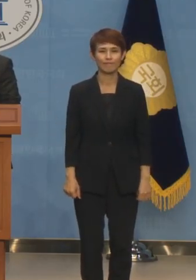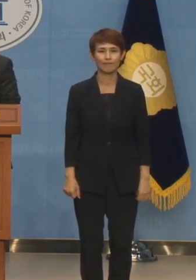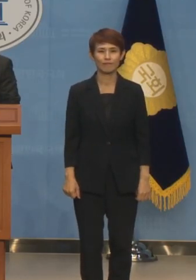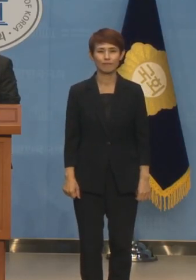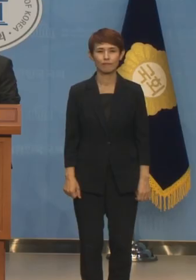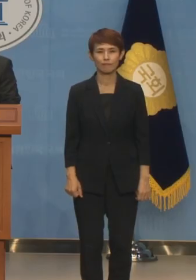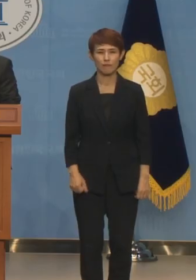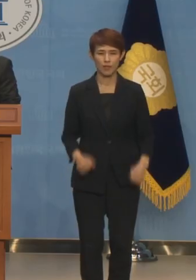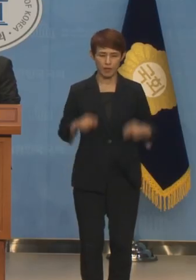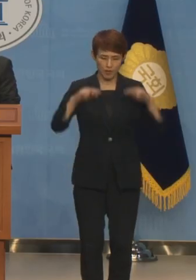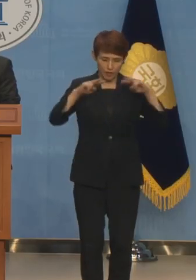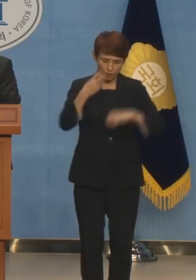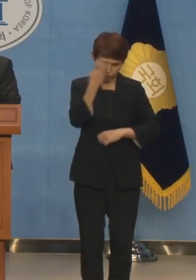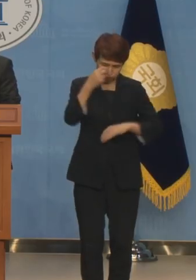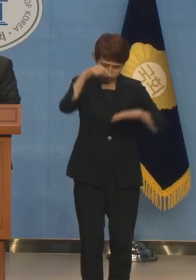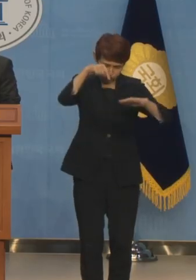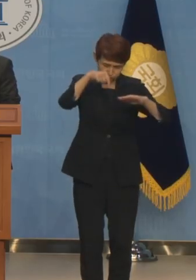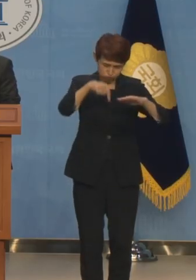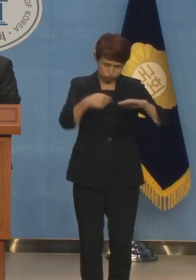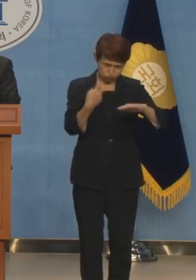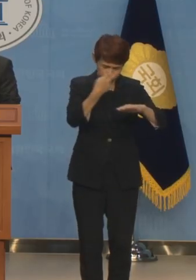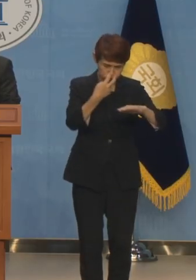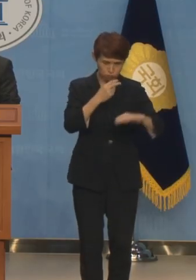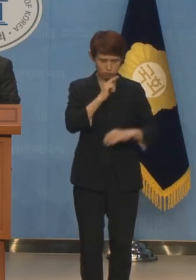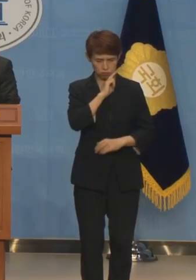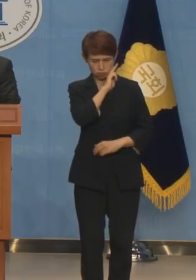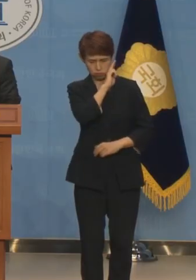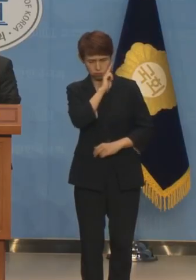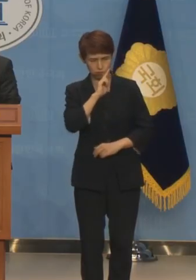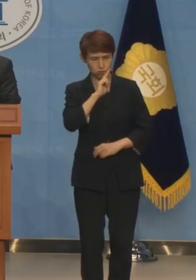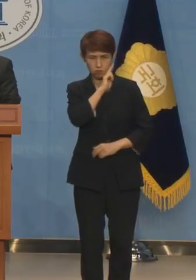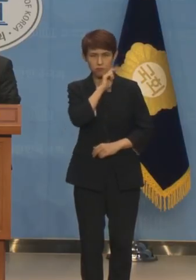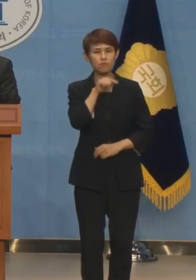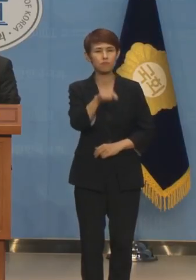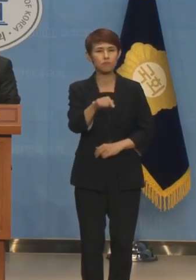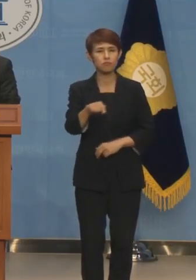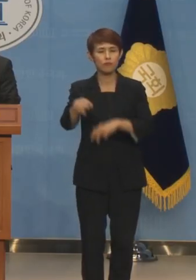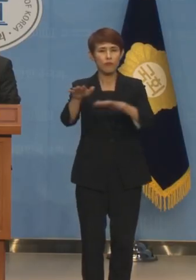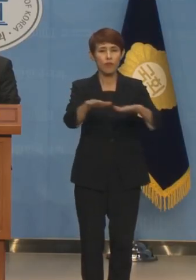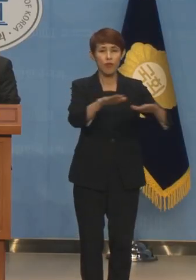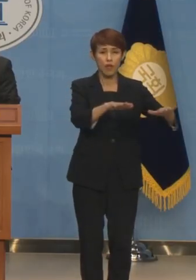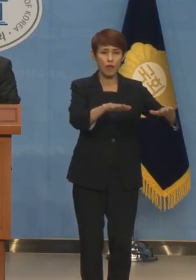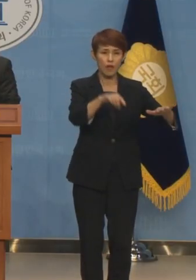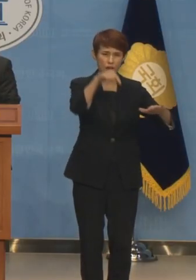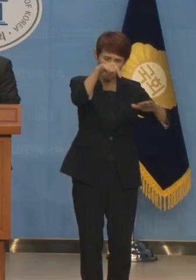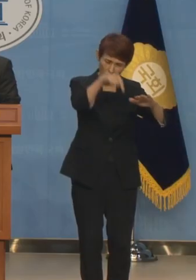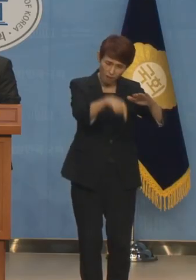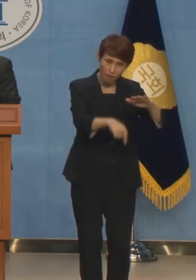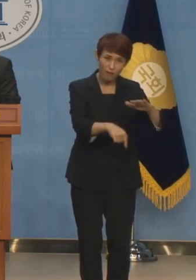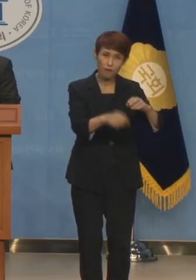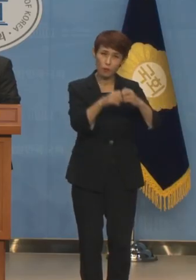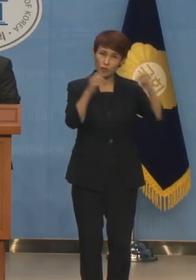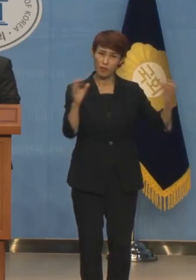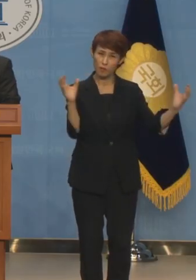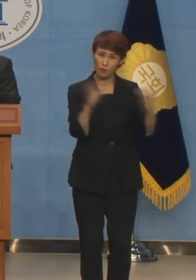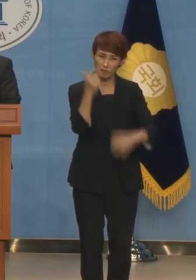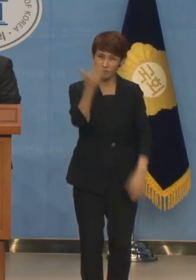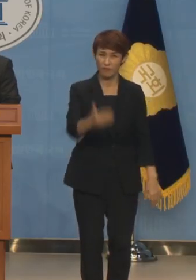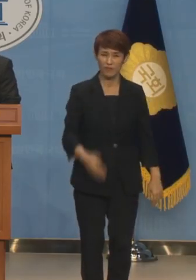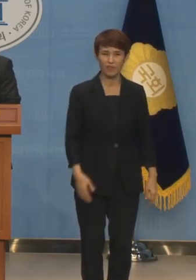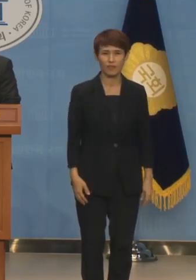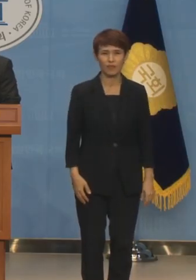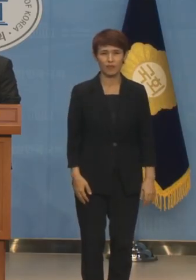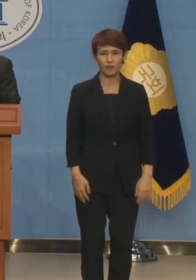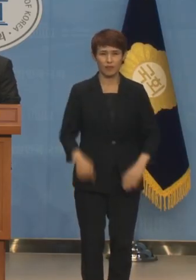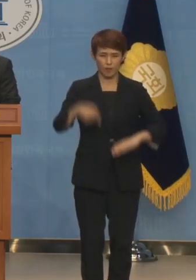파면 팔수록 석유가 아니라 의혹이 나오는 유전 게이트, 동해바다가 동문의 장소입니까?